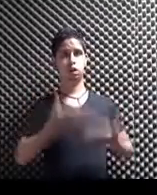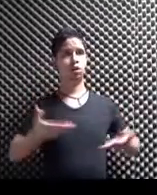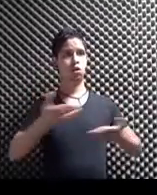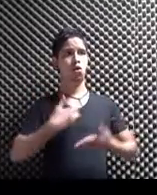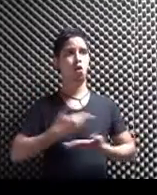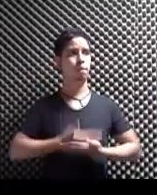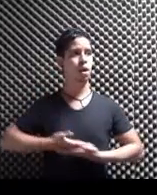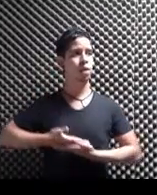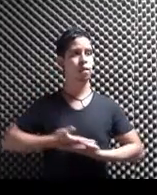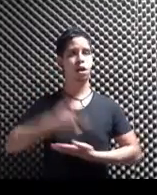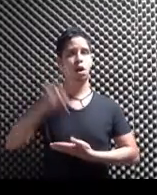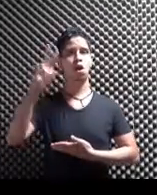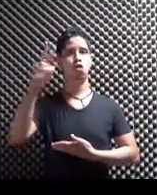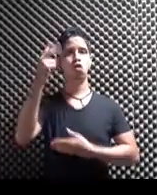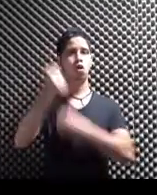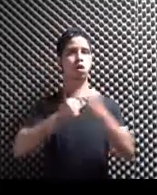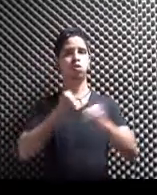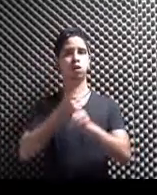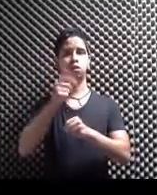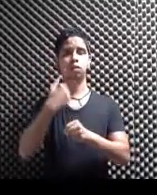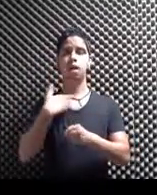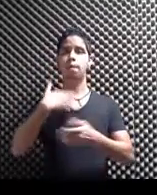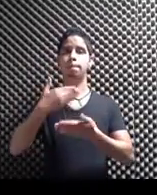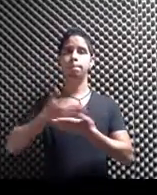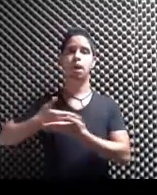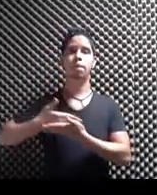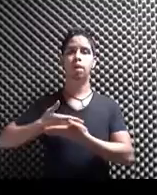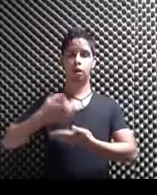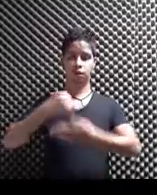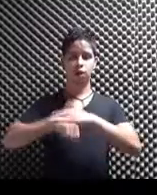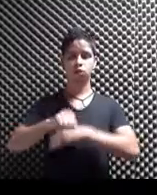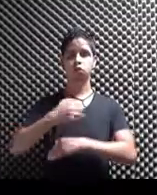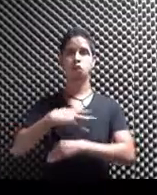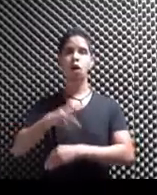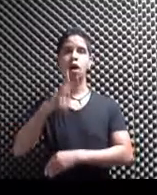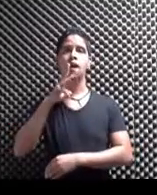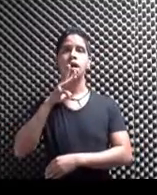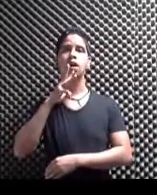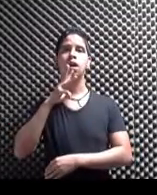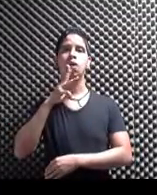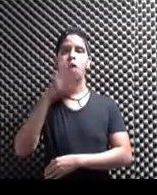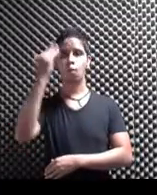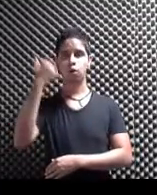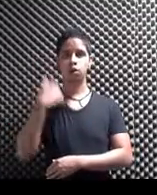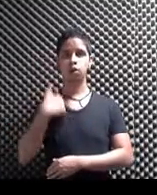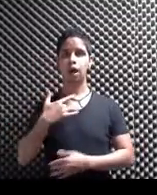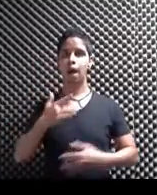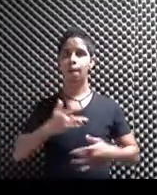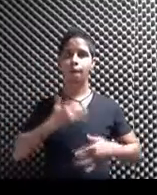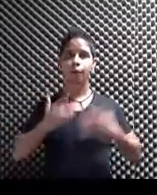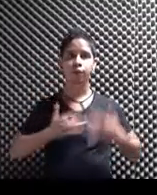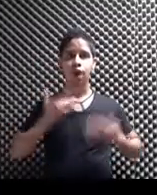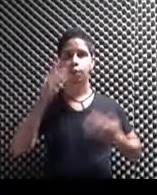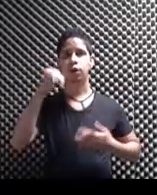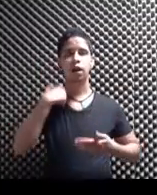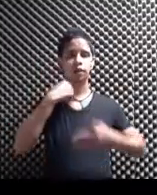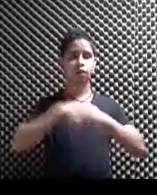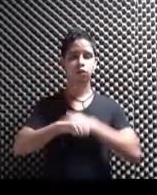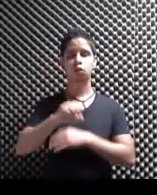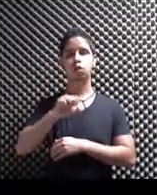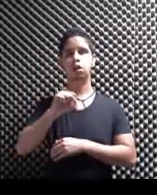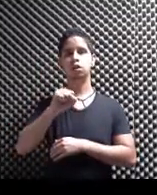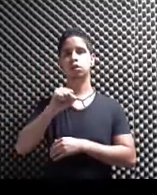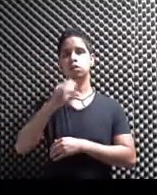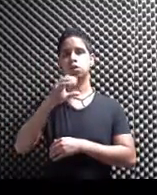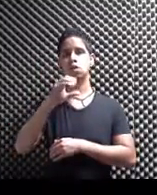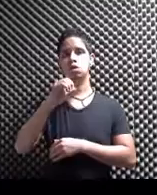años ¿Verdad? Sí y ese bebé nació en agua ese bebé nació emocional porque nació en escorpio es un bebé profundo un bebé